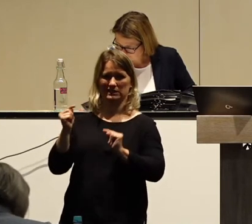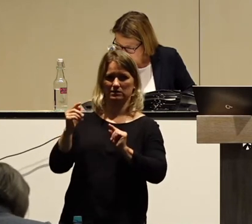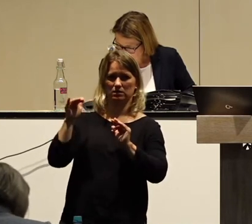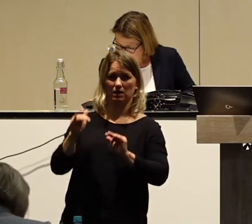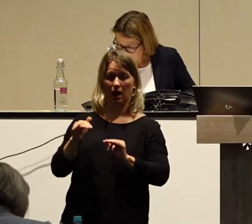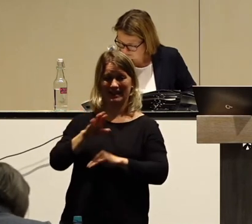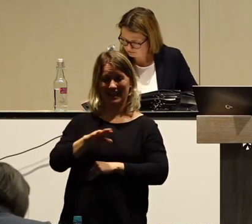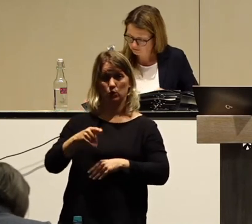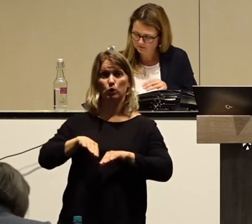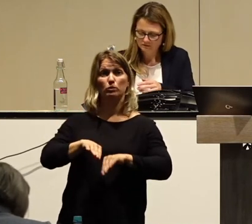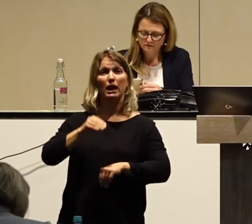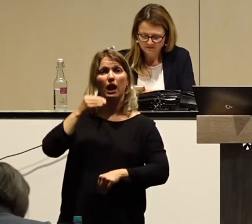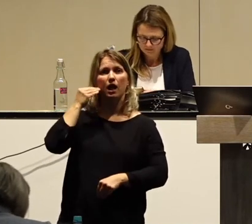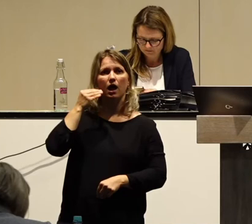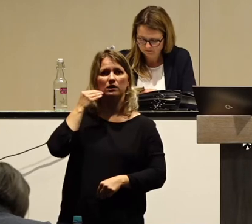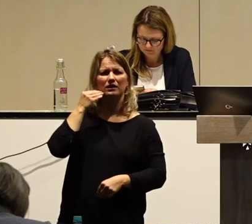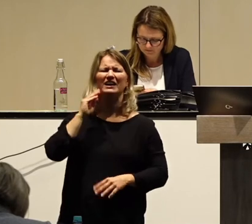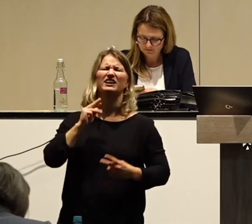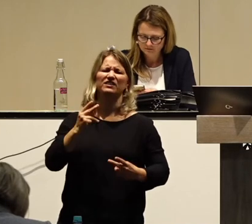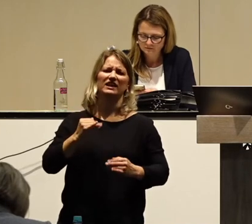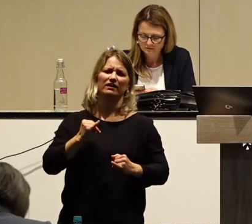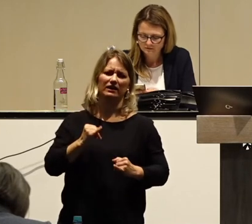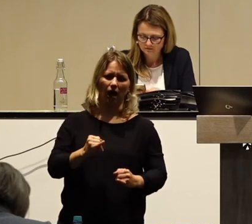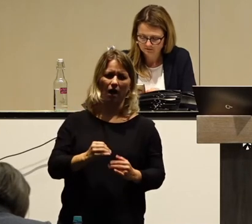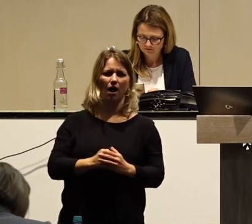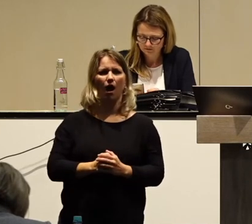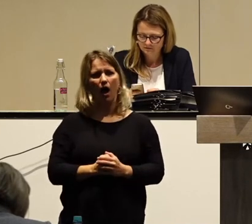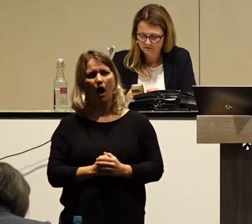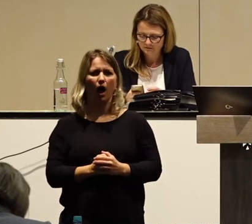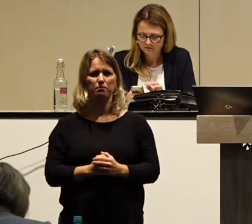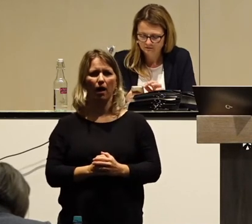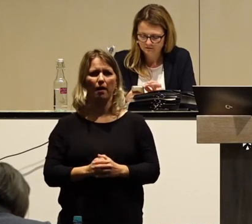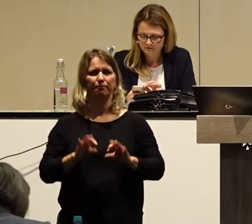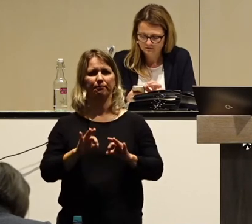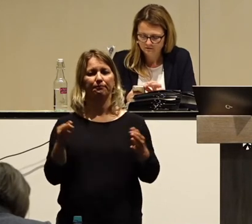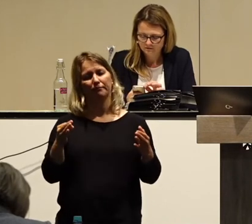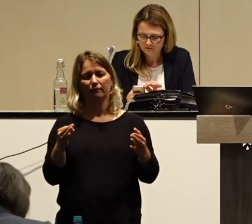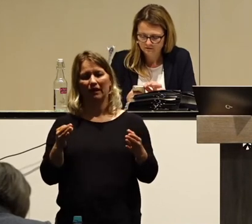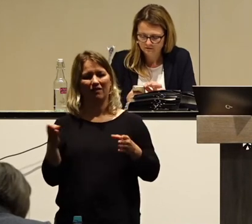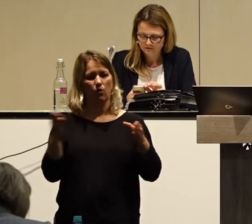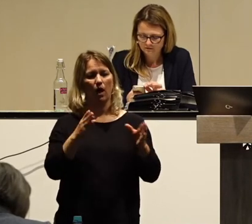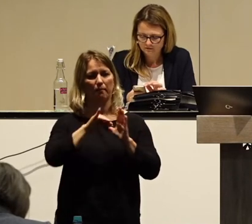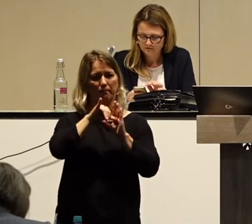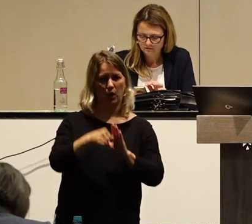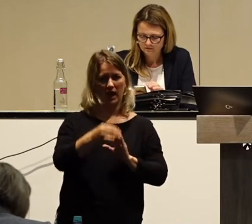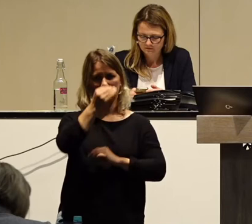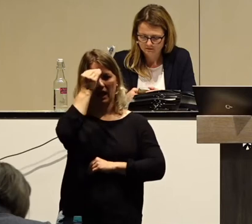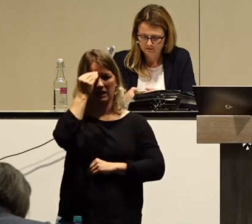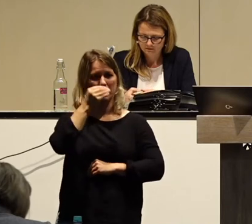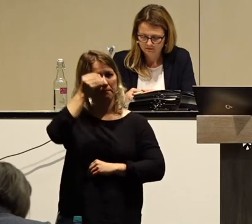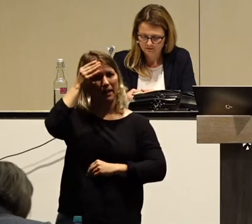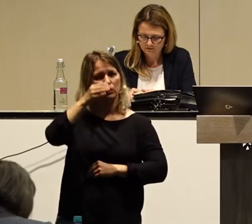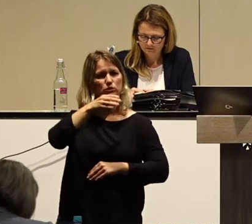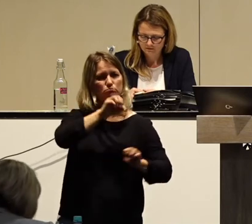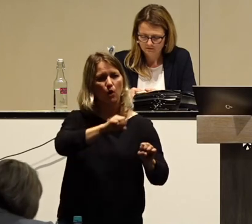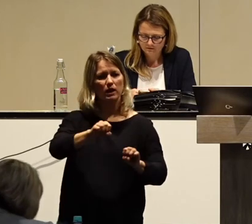Kinder schwimmen lernen. Also das ist auch wichtig, aber mir persönlich, muss ich ehrlich sagen, ist tatsächlich dieser Anteil an Projektlernen, an Bildungsgelegenheiten noch